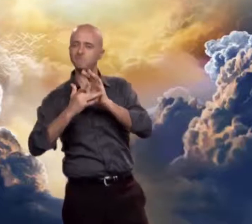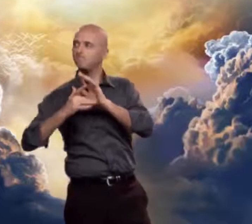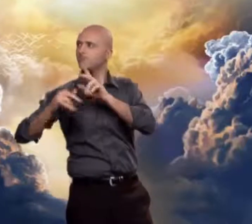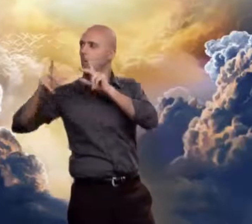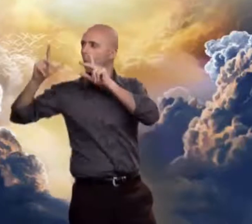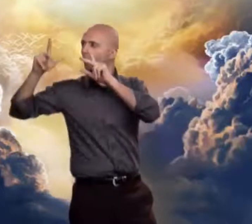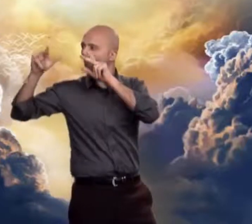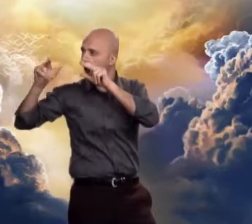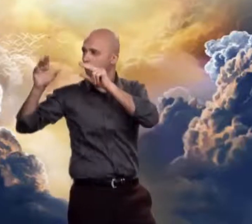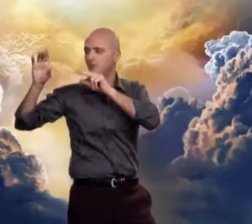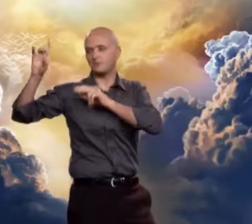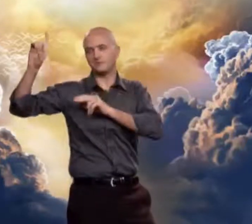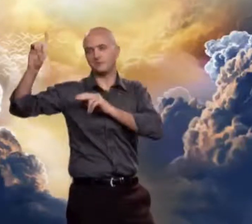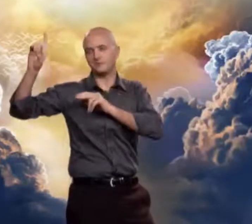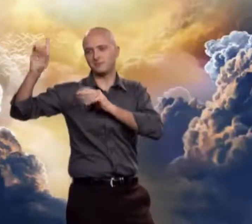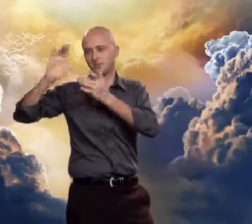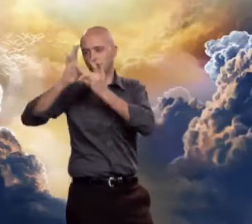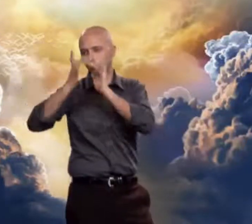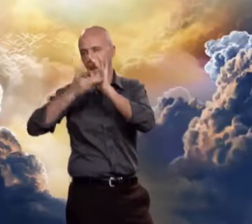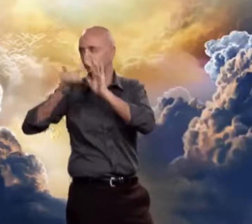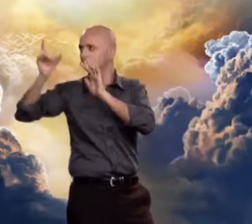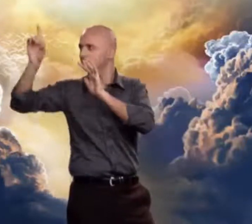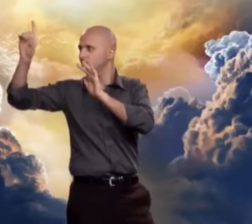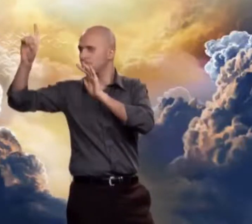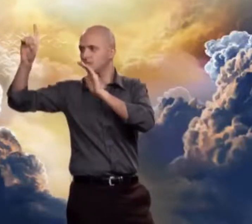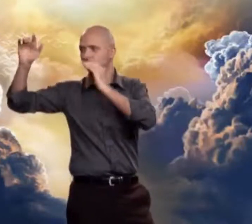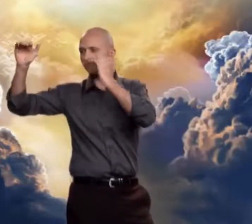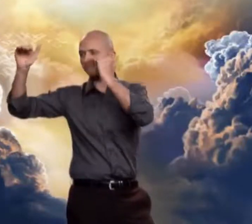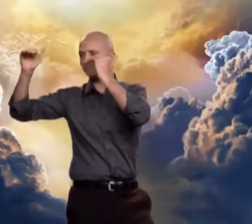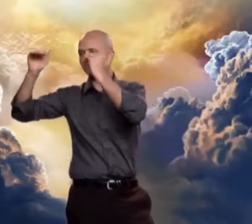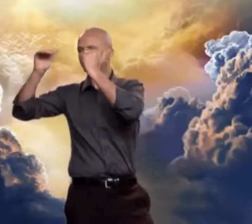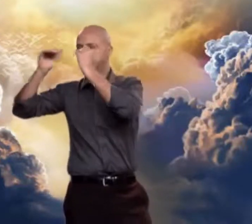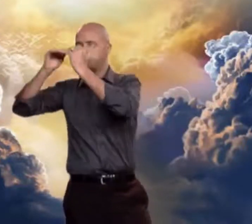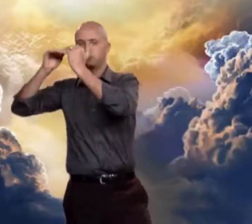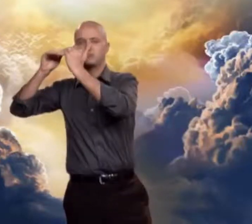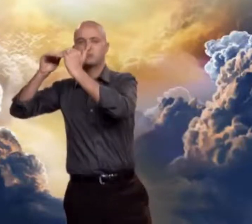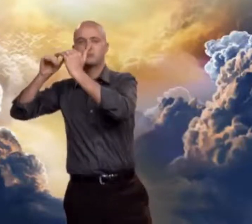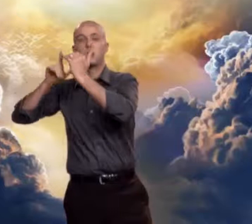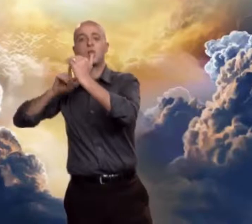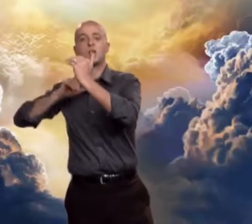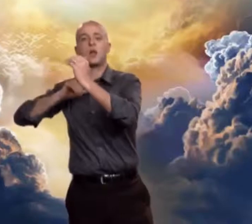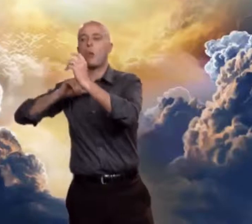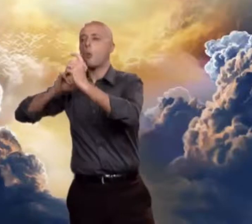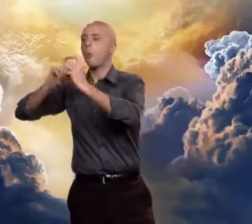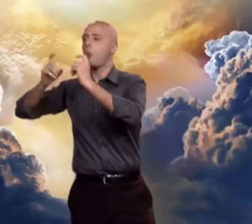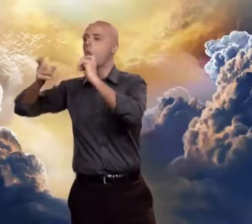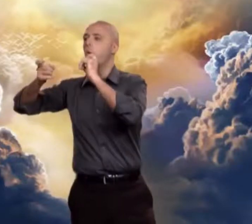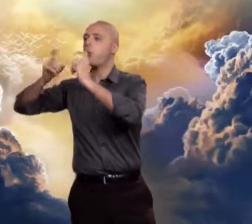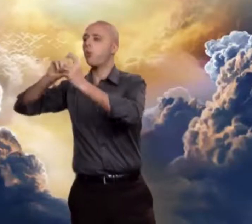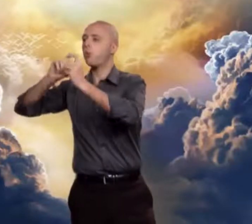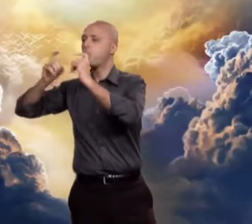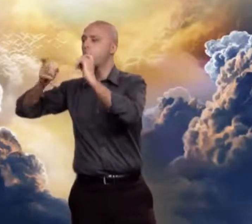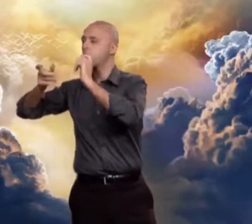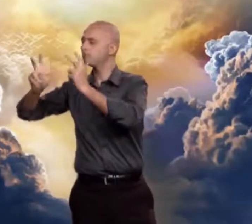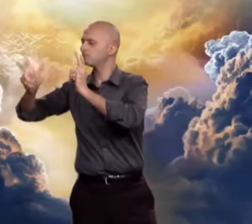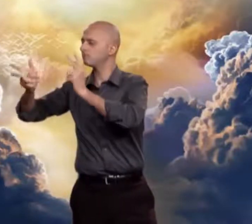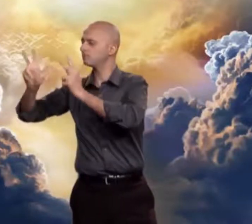igual ao Pai em autoridade e poder. De todas as reuniões divinas, Cristo participava, mas não era